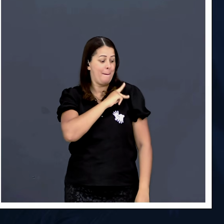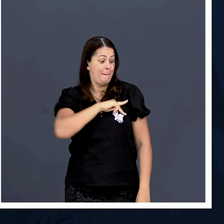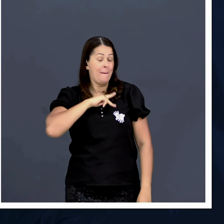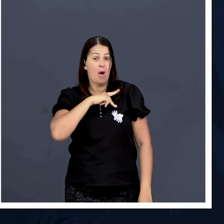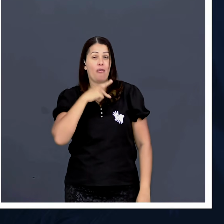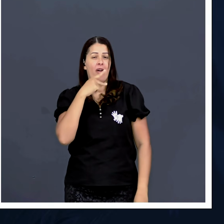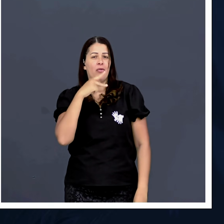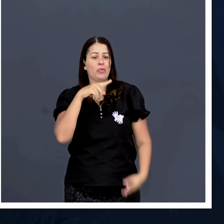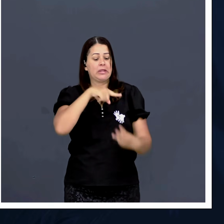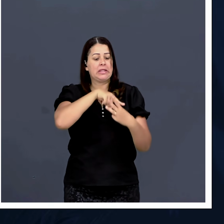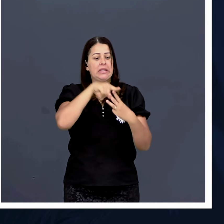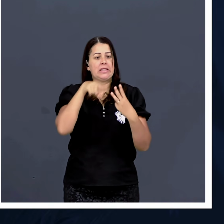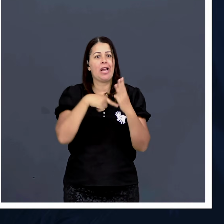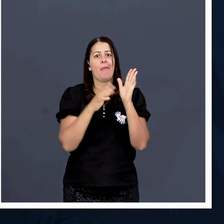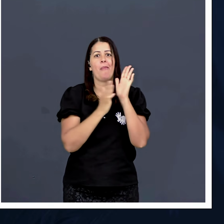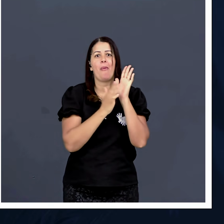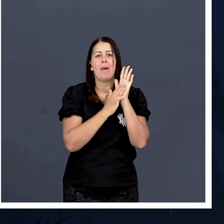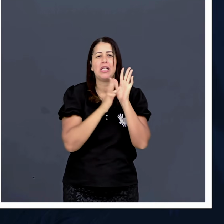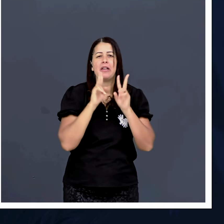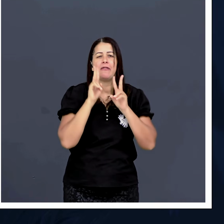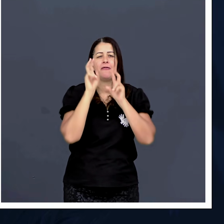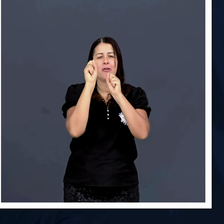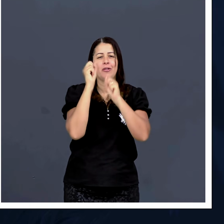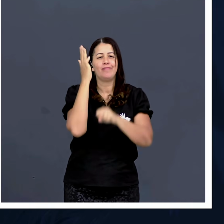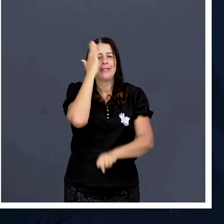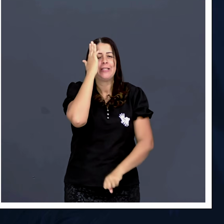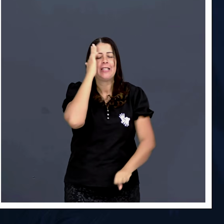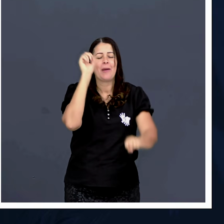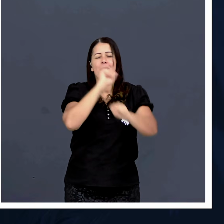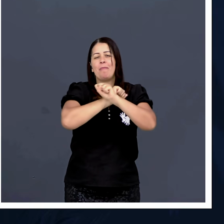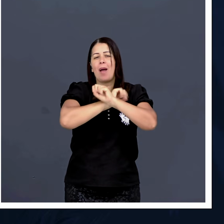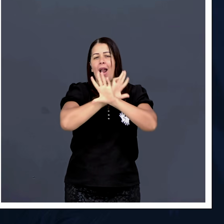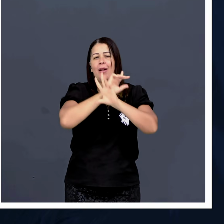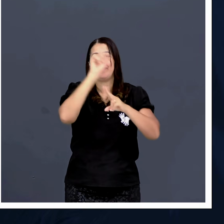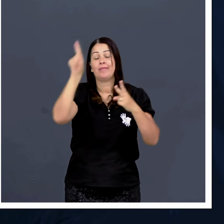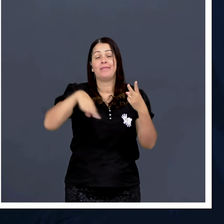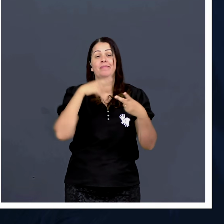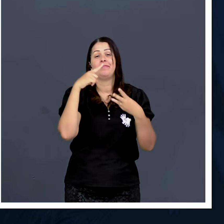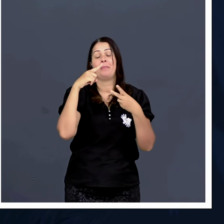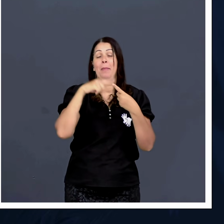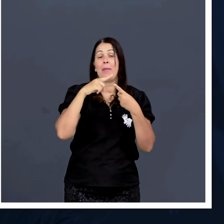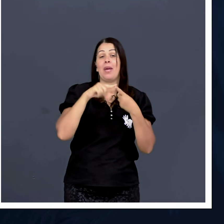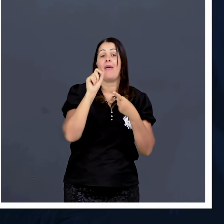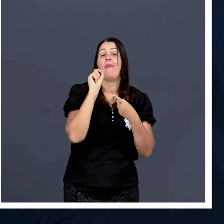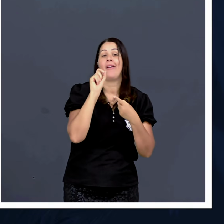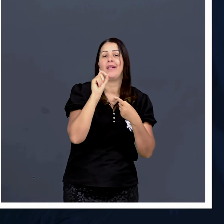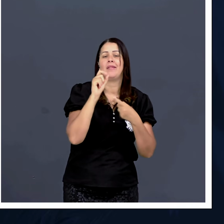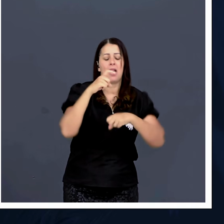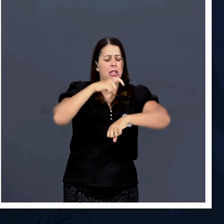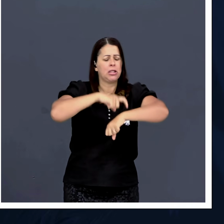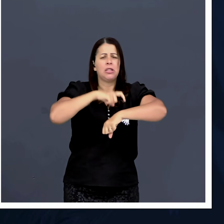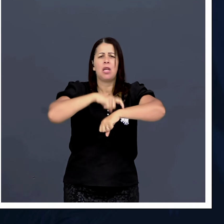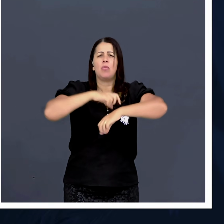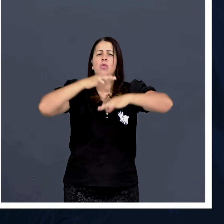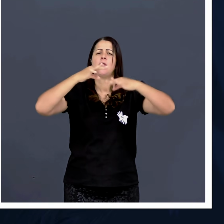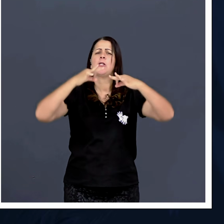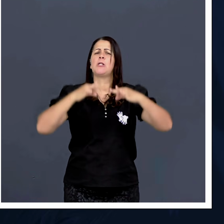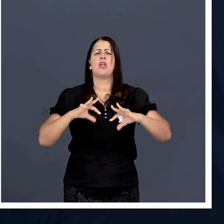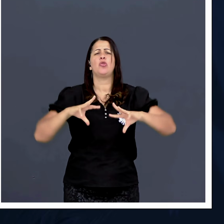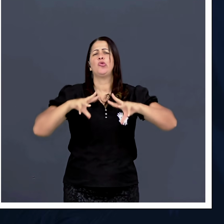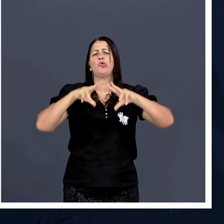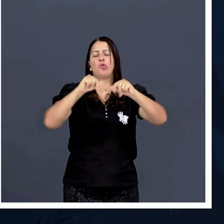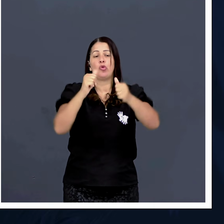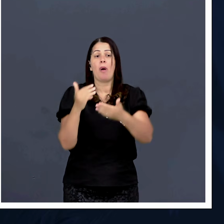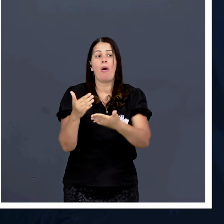traz 3 promessas fortíssimas sobre esse entendimento. A primeira promessa é: há um tempo determinado para